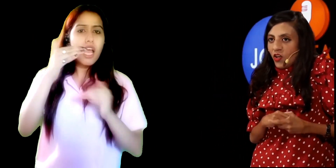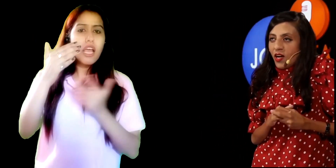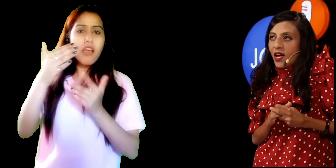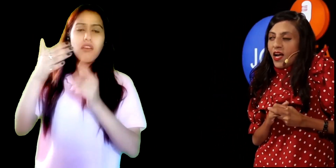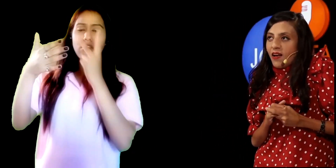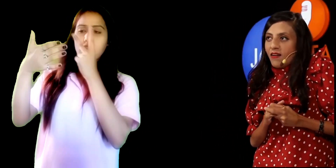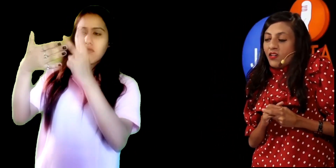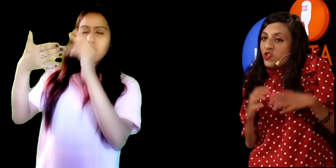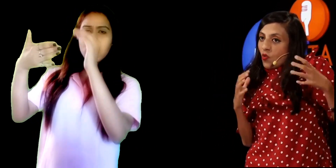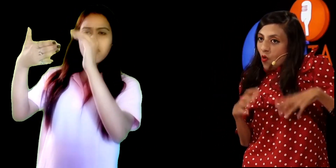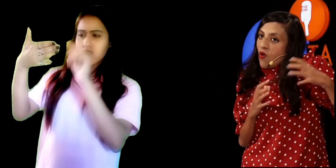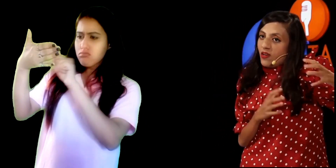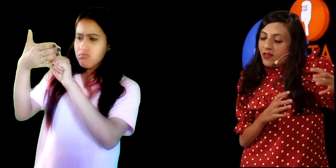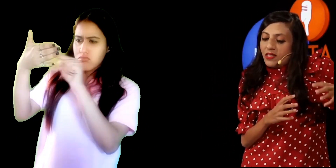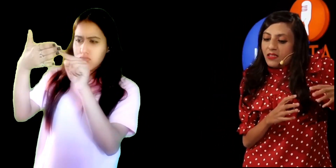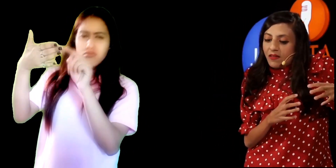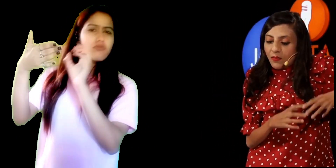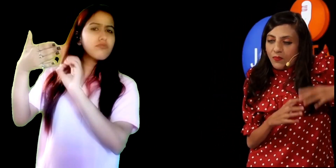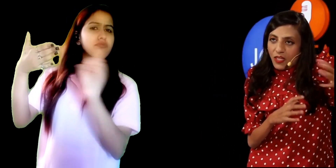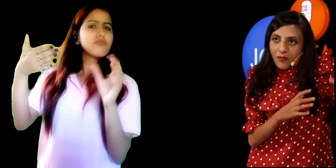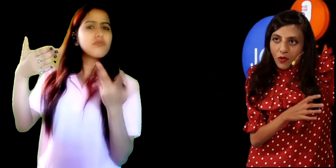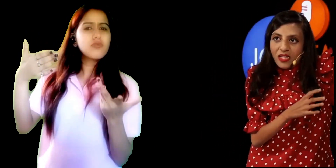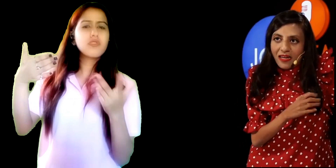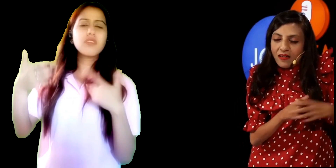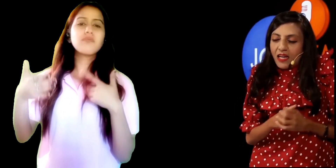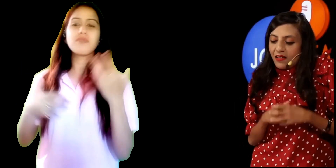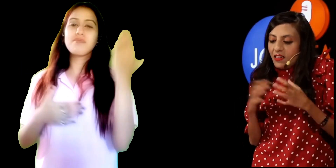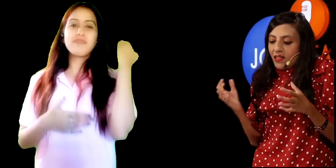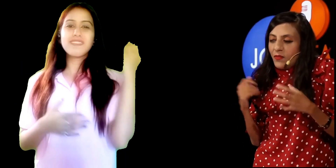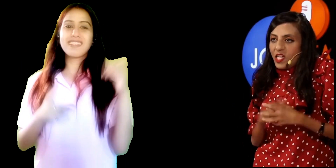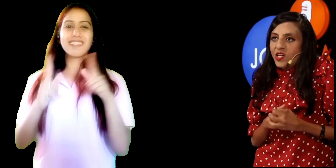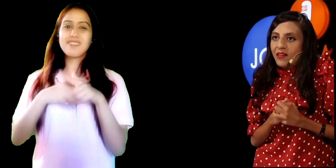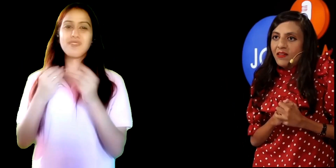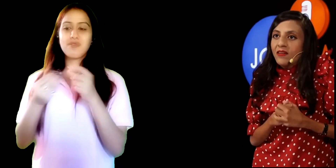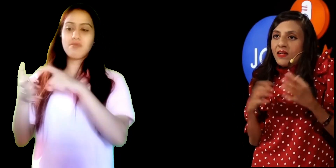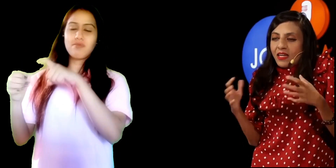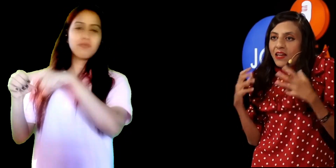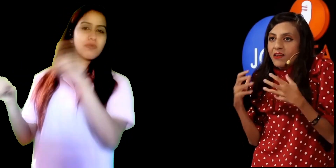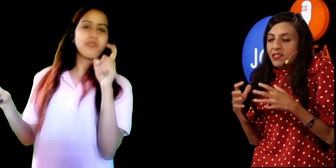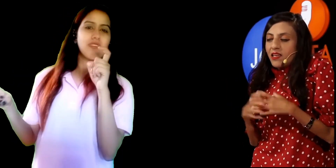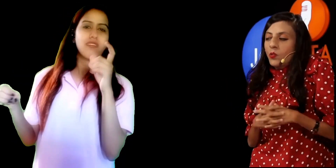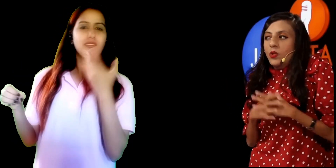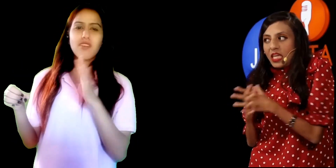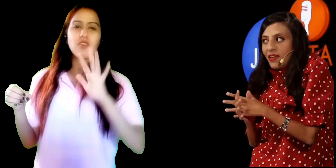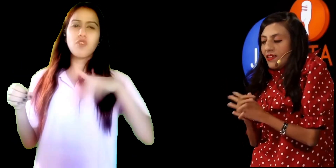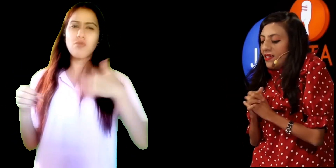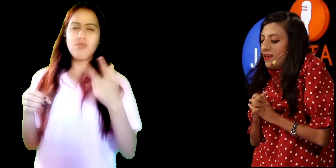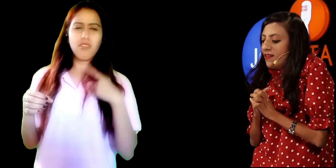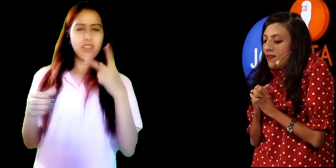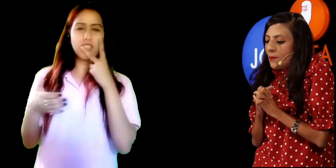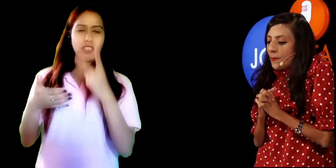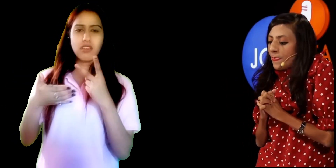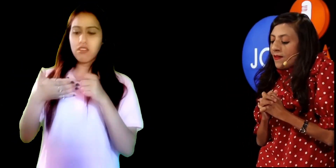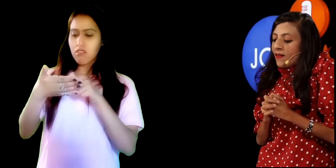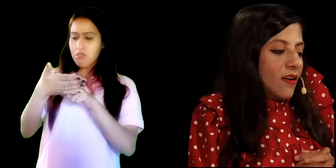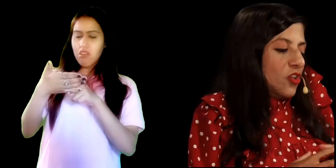लगे जो और PWD कैटेगरी के PH कैंडिडेट्स थे उनके,